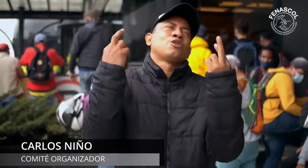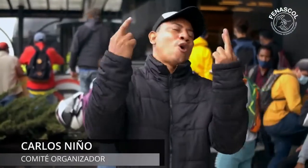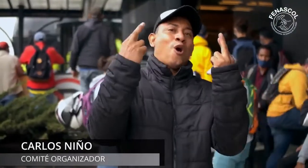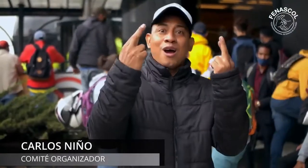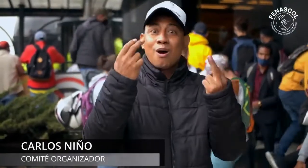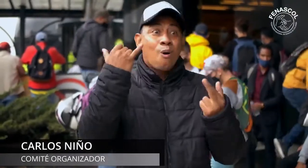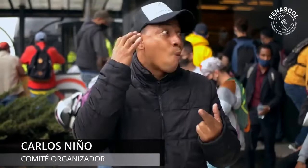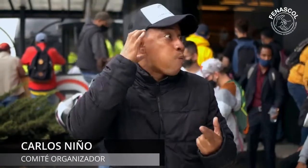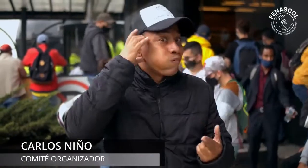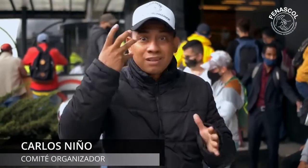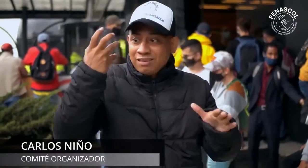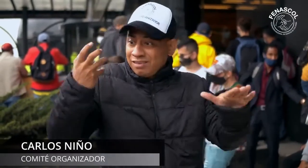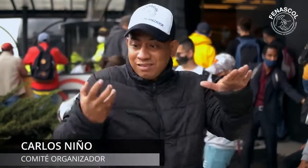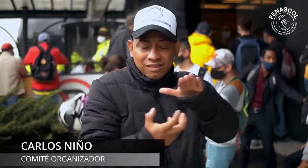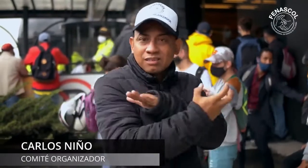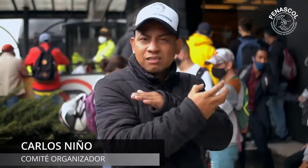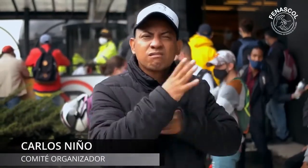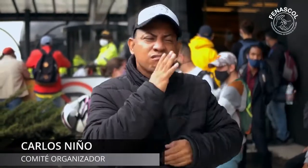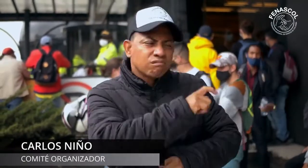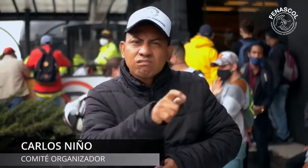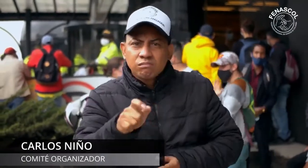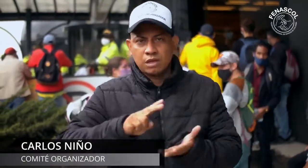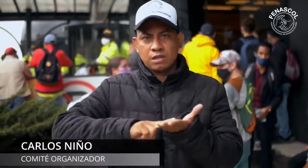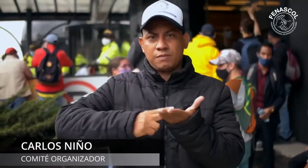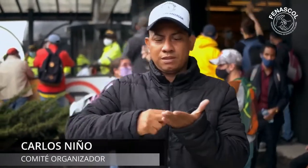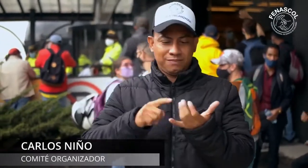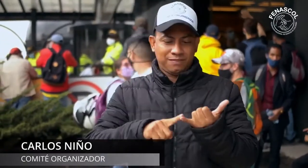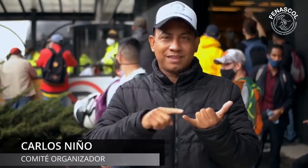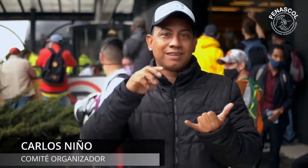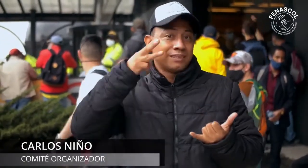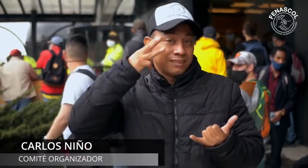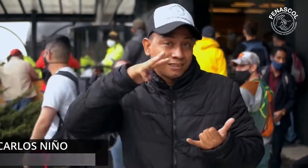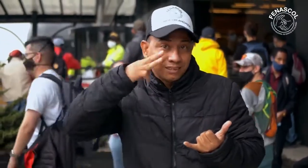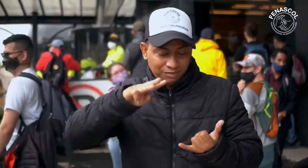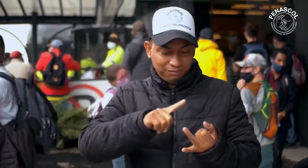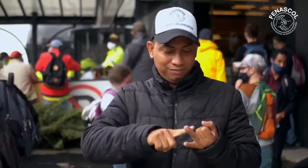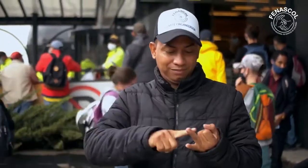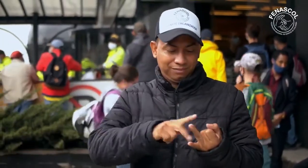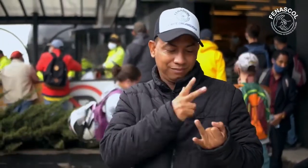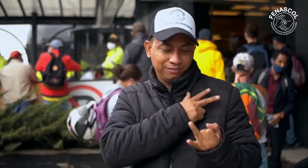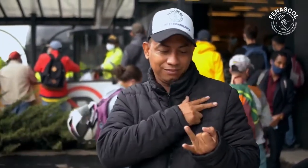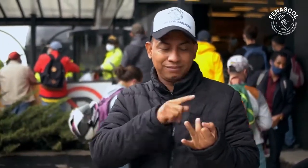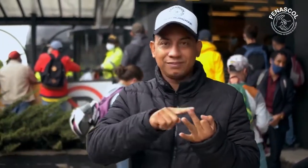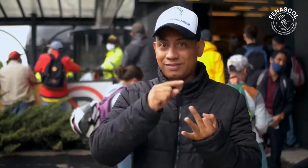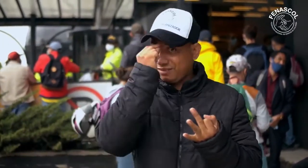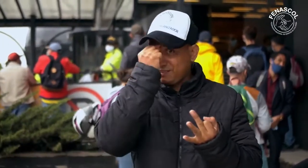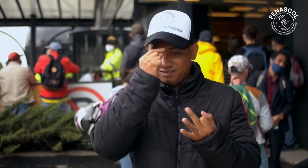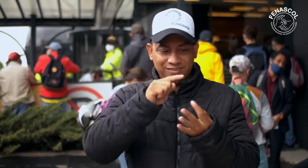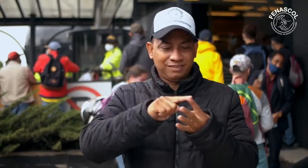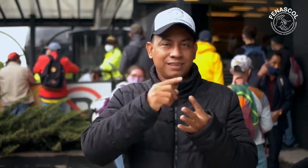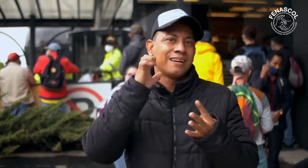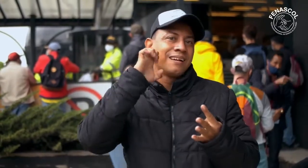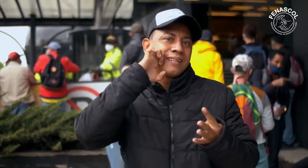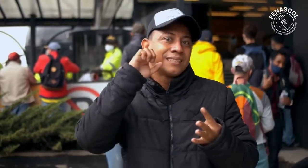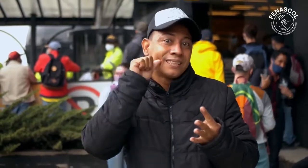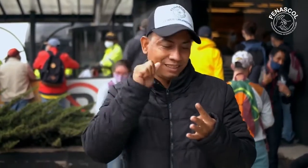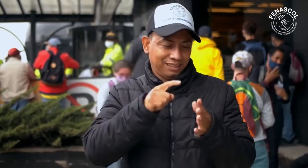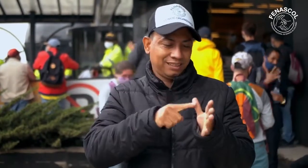Bueno, ya lograron entrar. Están con los intérpretes Mónica, Fernando, Natalia,